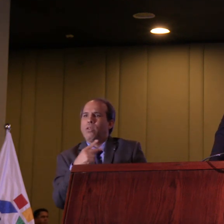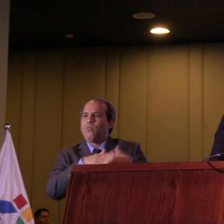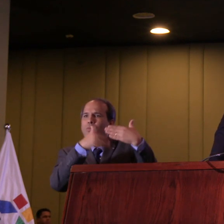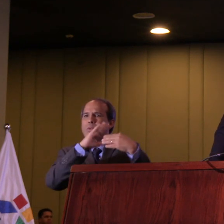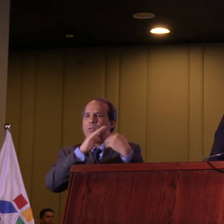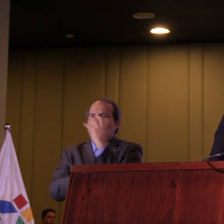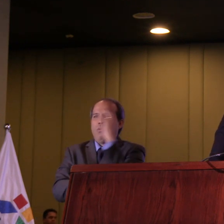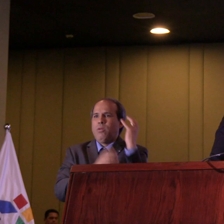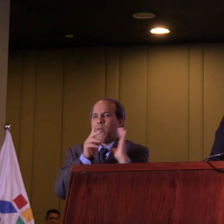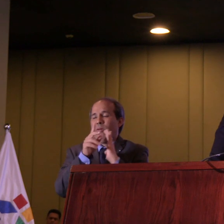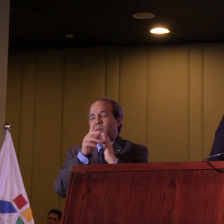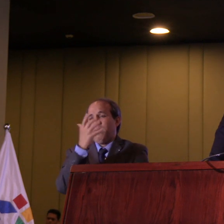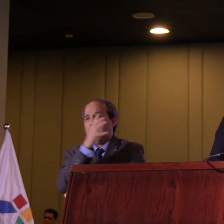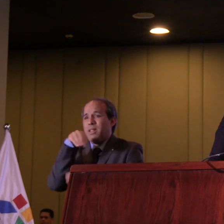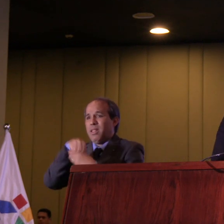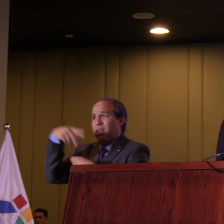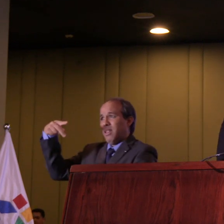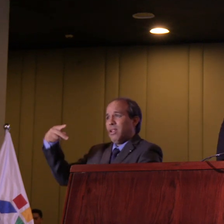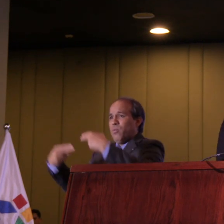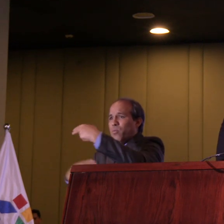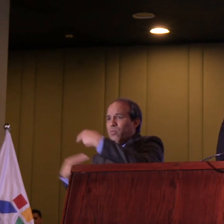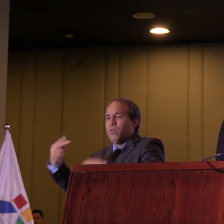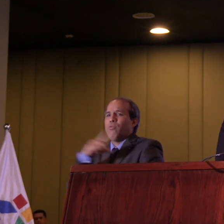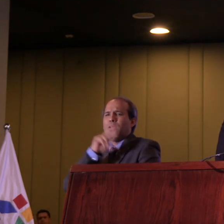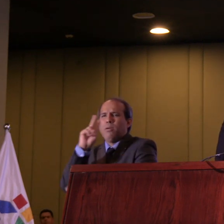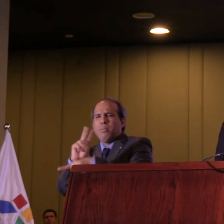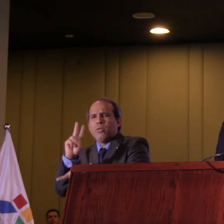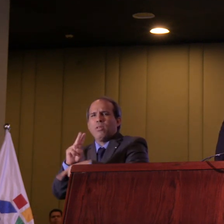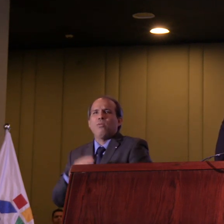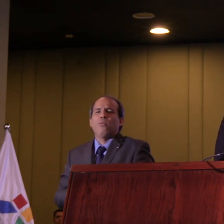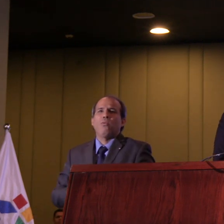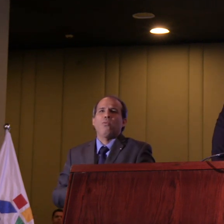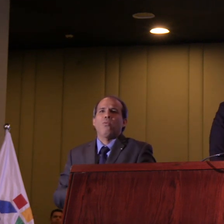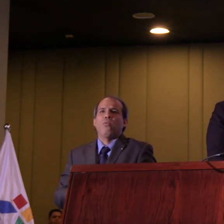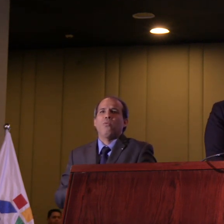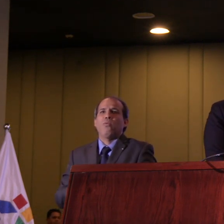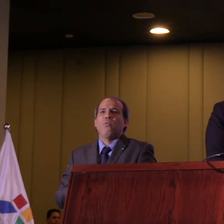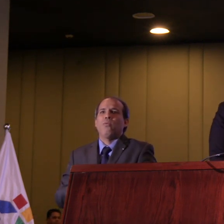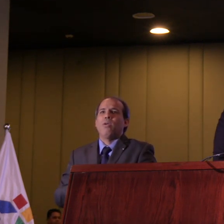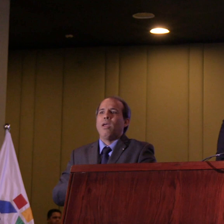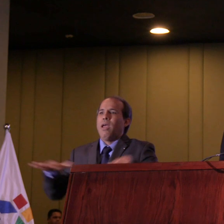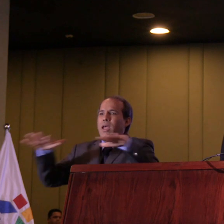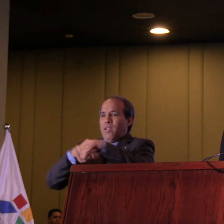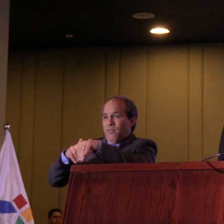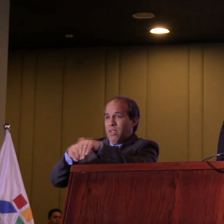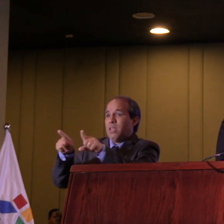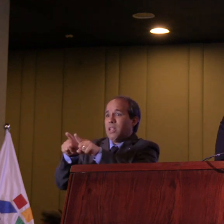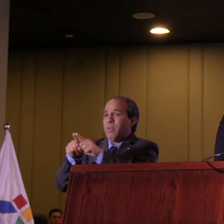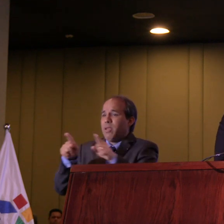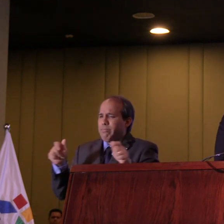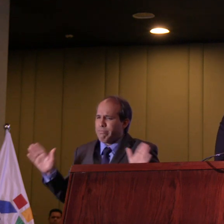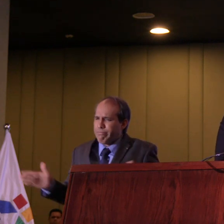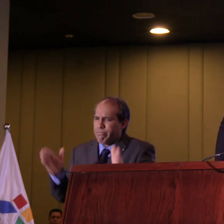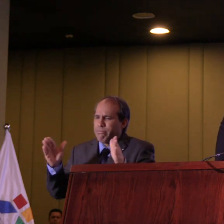usina, que envolvem um monitoramento da proteção vegetal, ações destinadas à